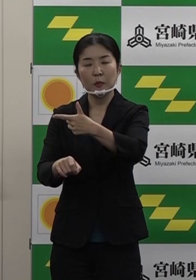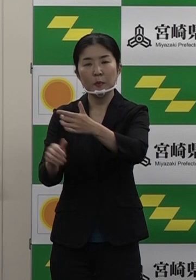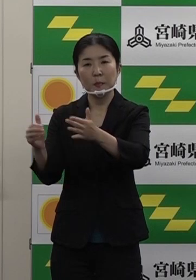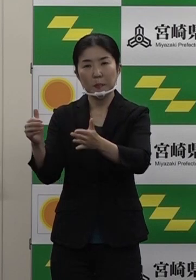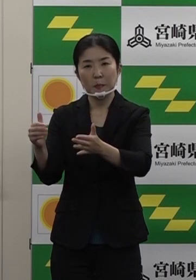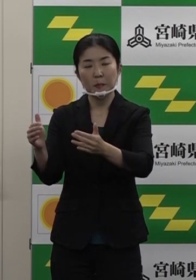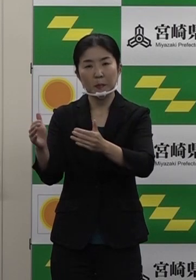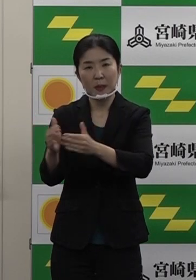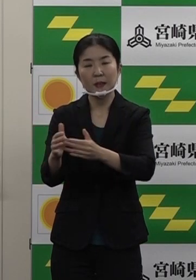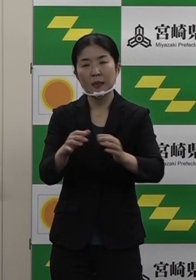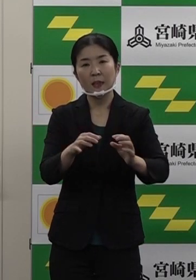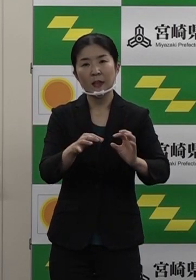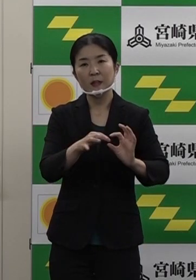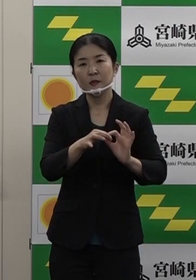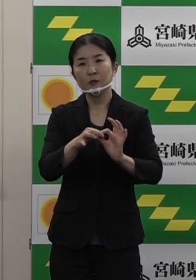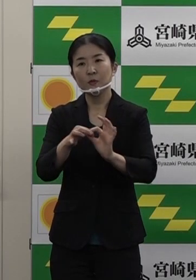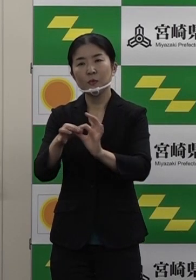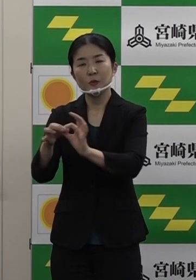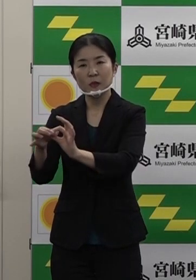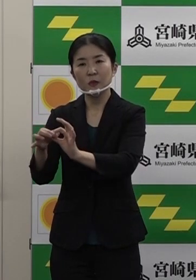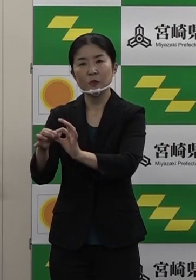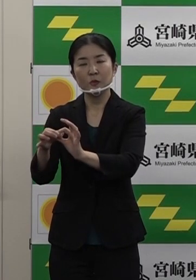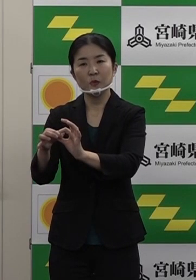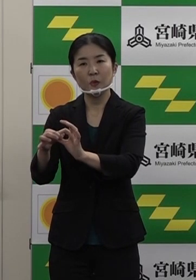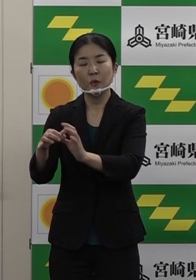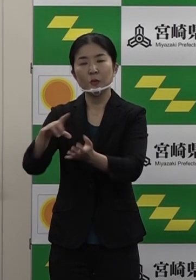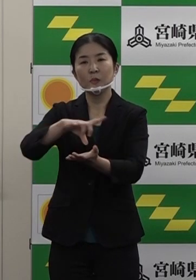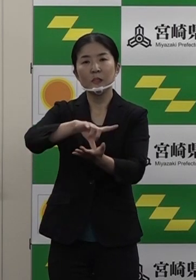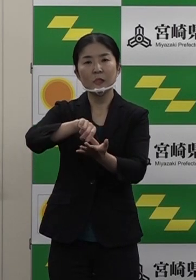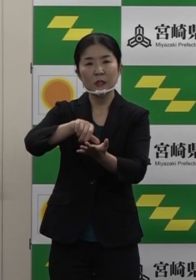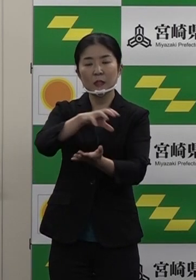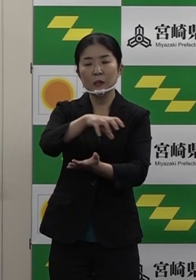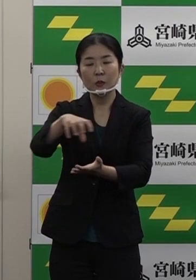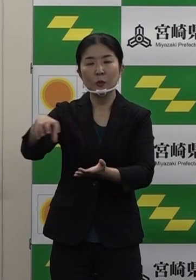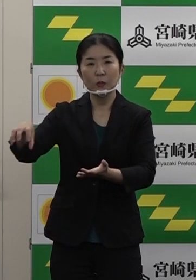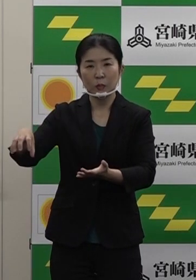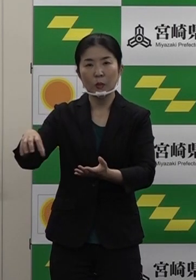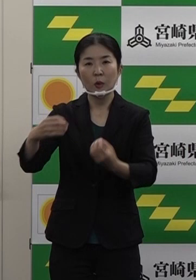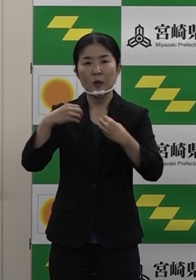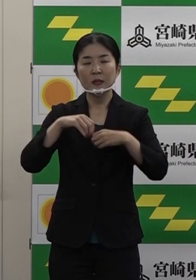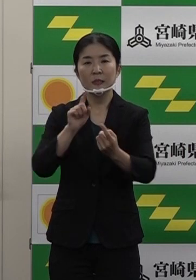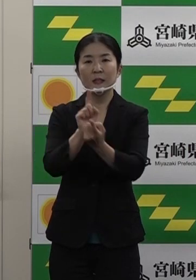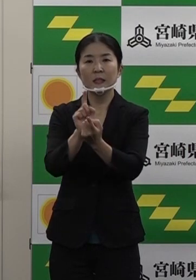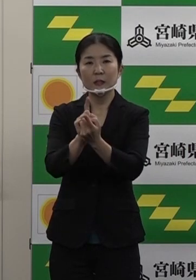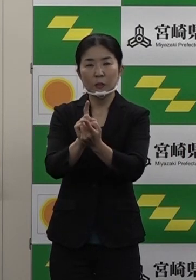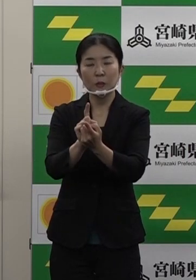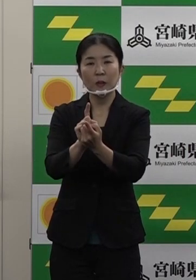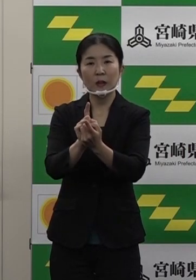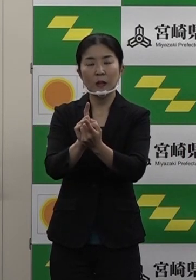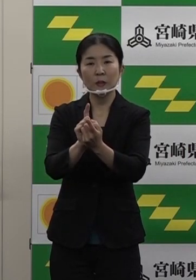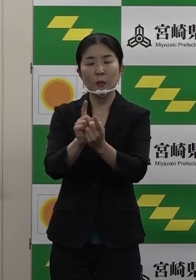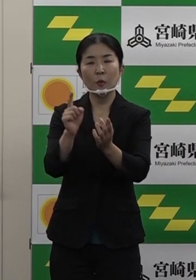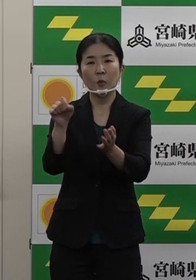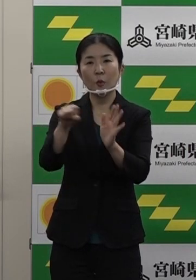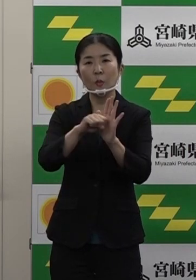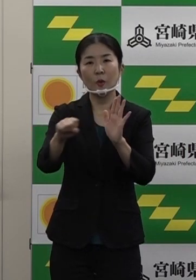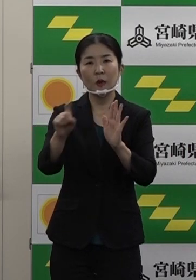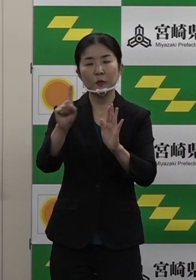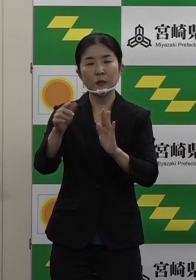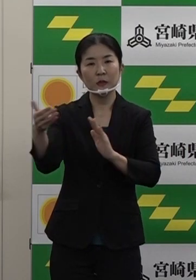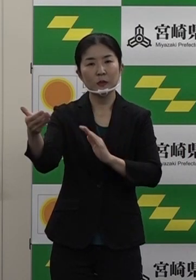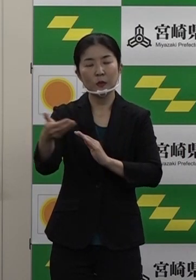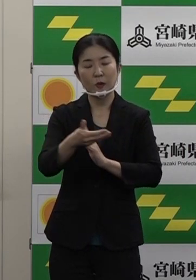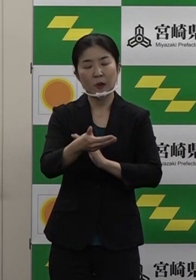赤点域の状態が続いているということで、県域ごとの感染対策というのはどの程度効果があると見て